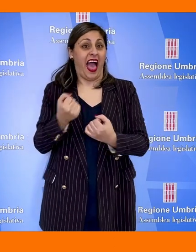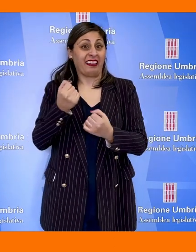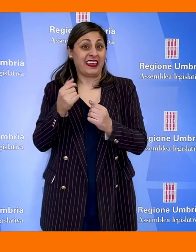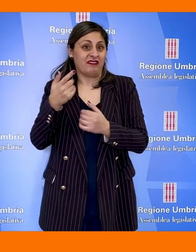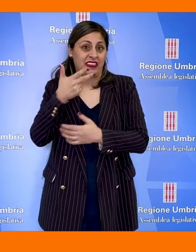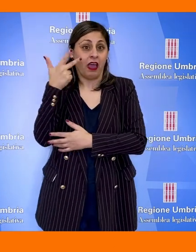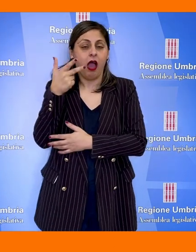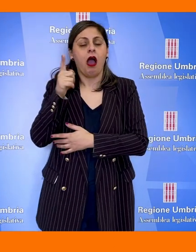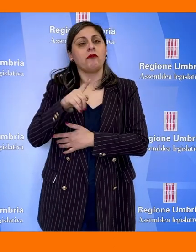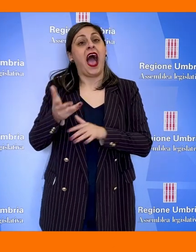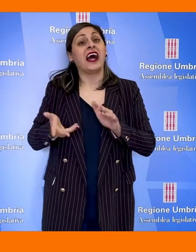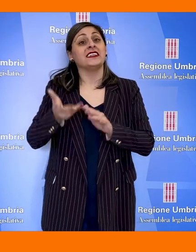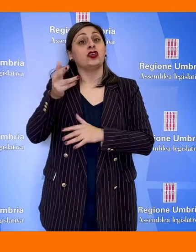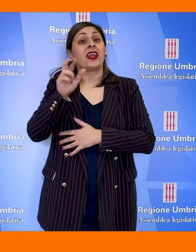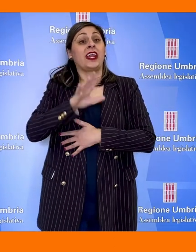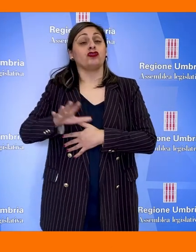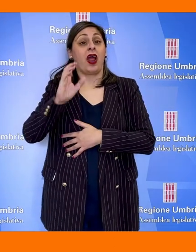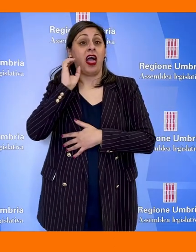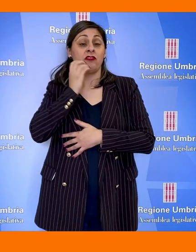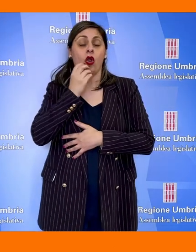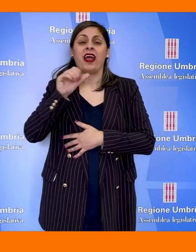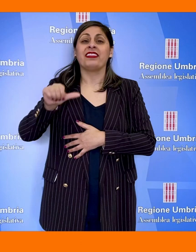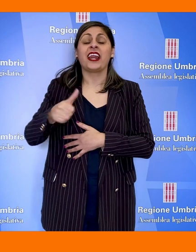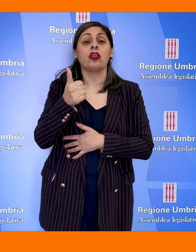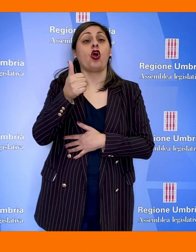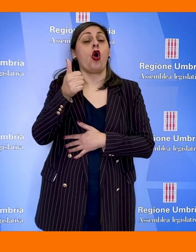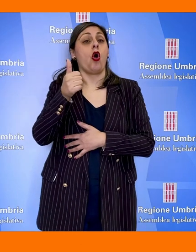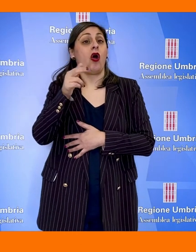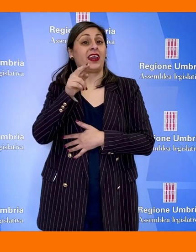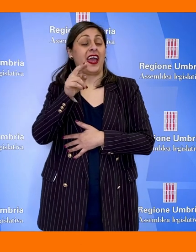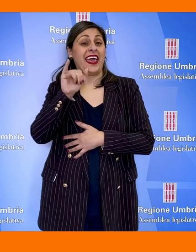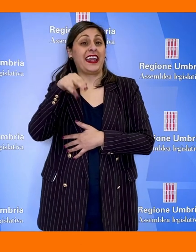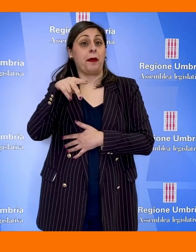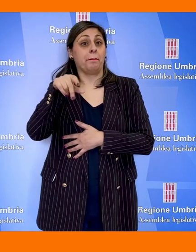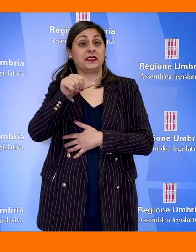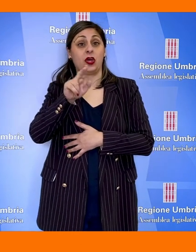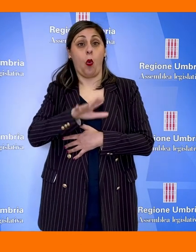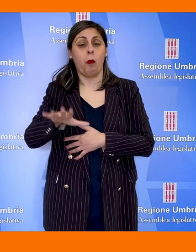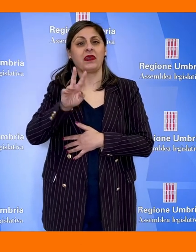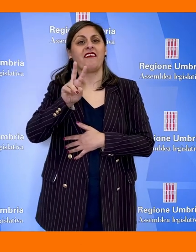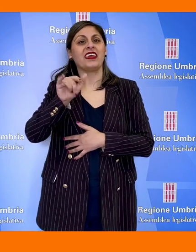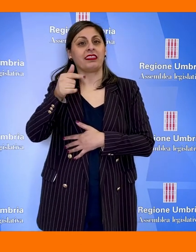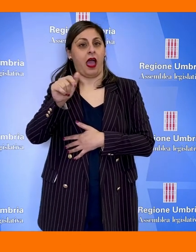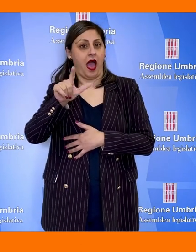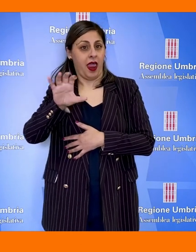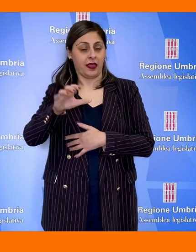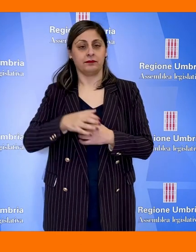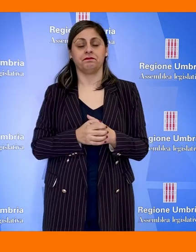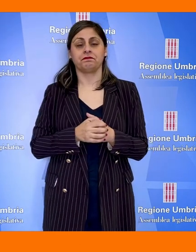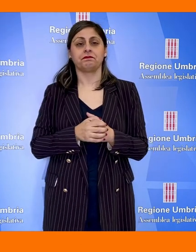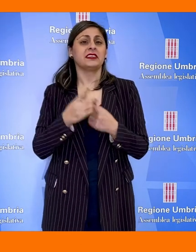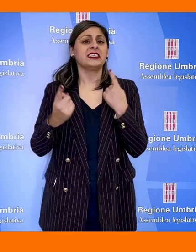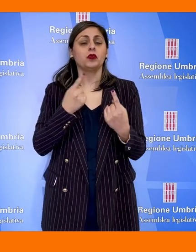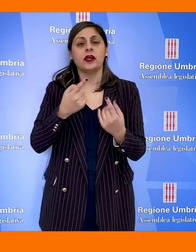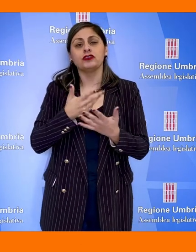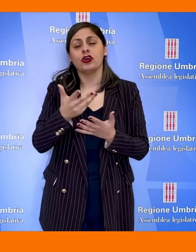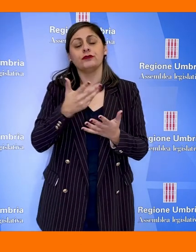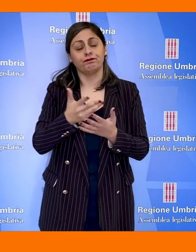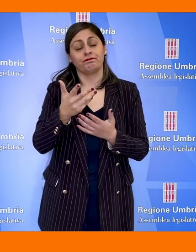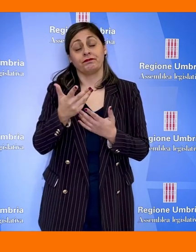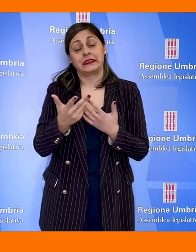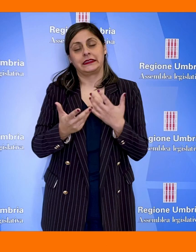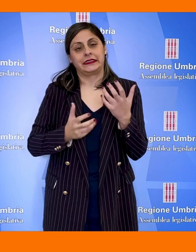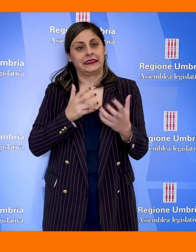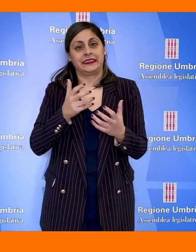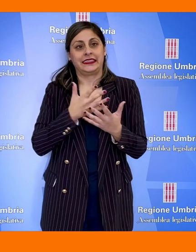attività, l'assessore regionale Michele Fioroni e il direttore regionale INPS dell'Umbria Fabio Vitale. È emersa una situazione